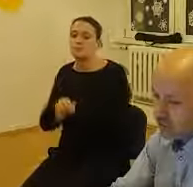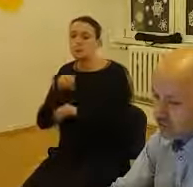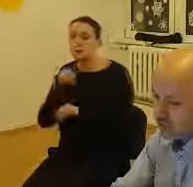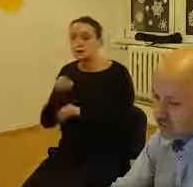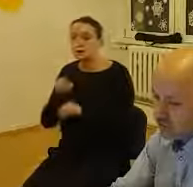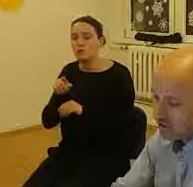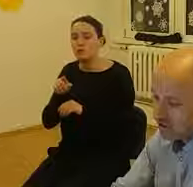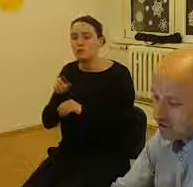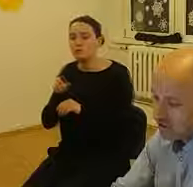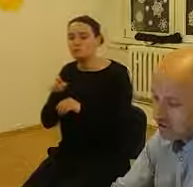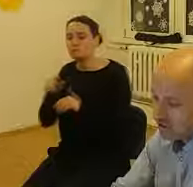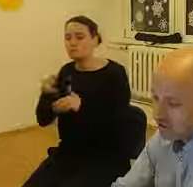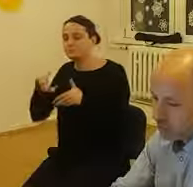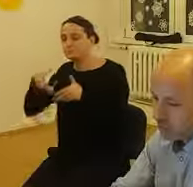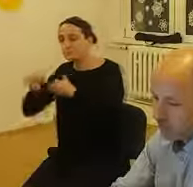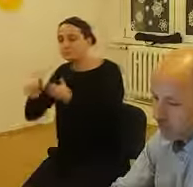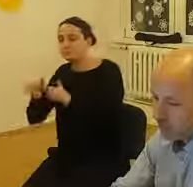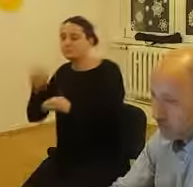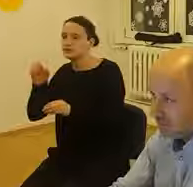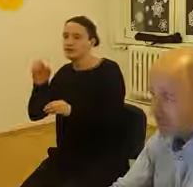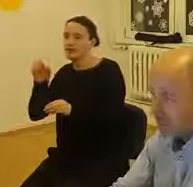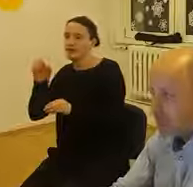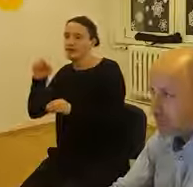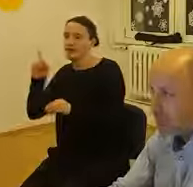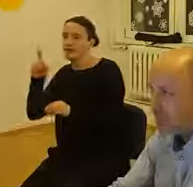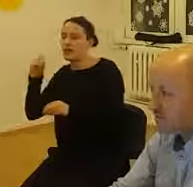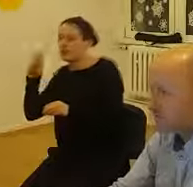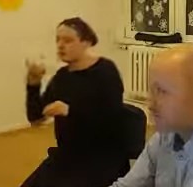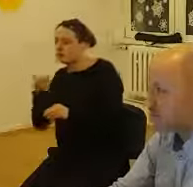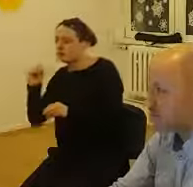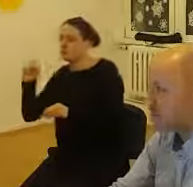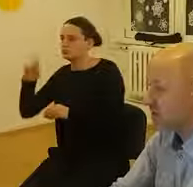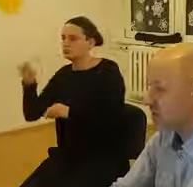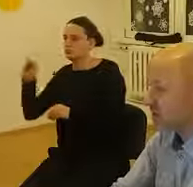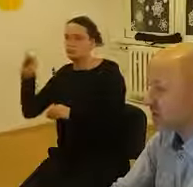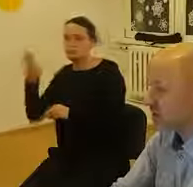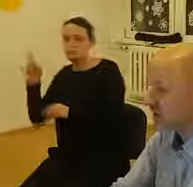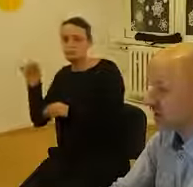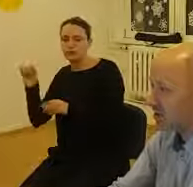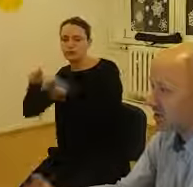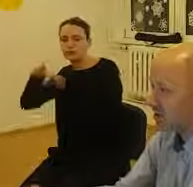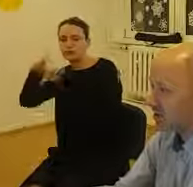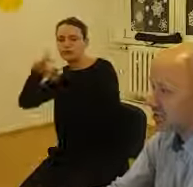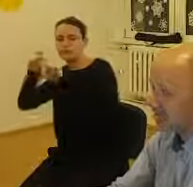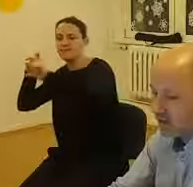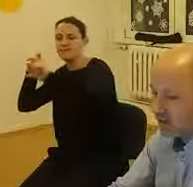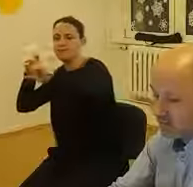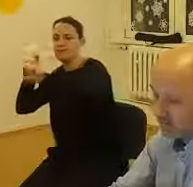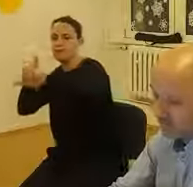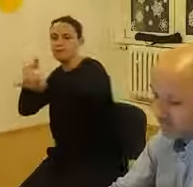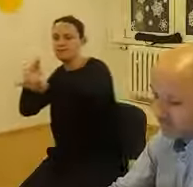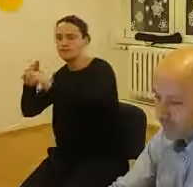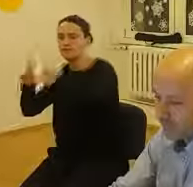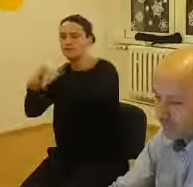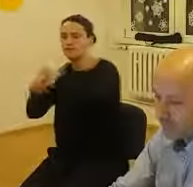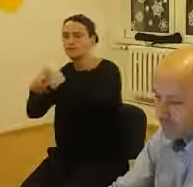Druga znajduje się przy Alei Rzeczypospolitej pomiędzy falowcem numer 1 a numer 7, bliżej numer 1.